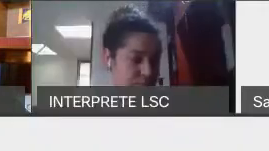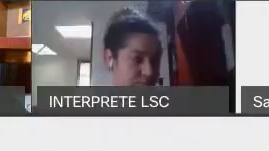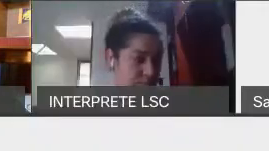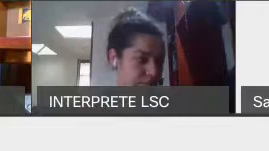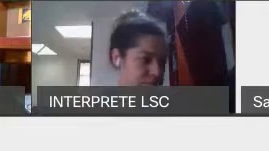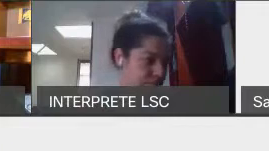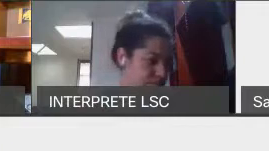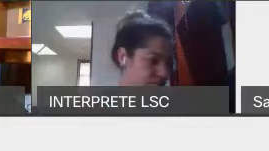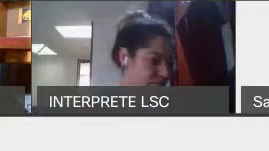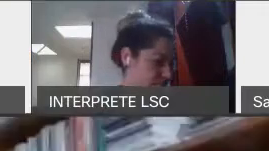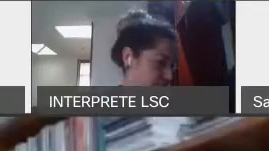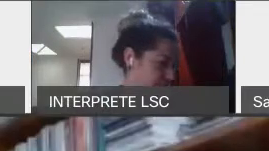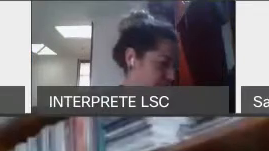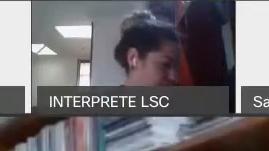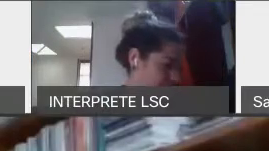Cindy, ¿volviste?